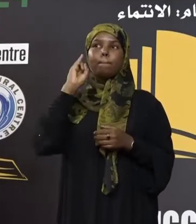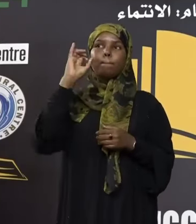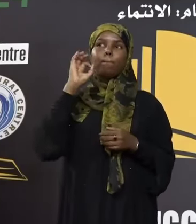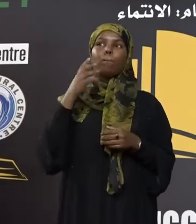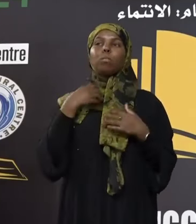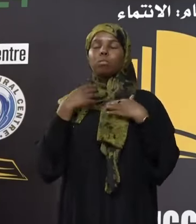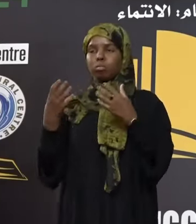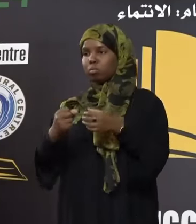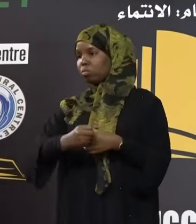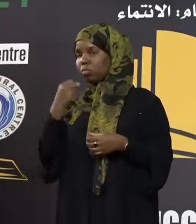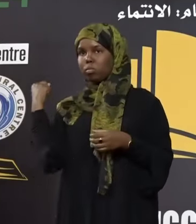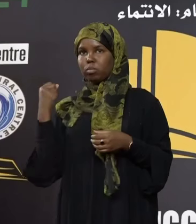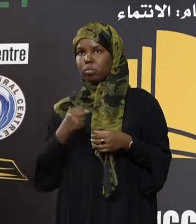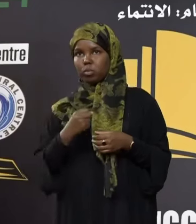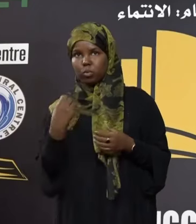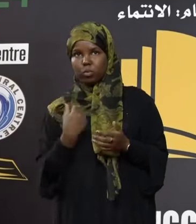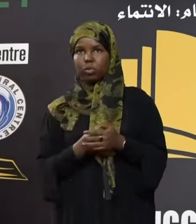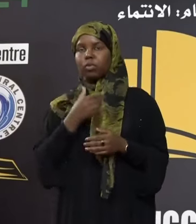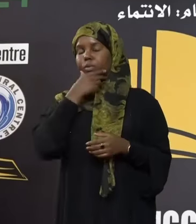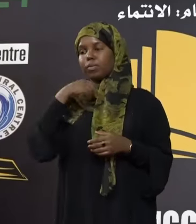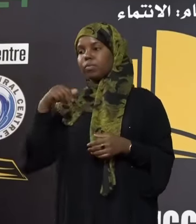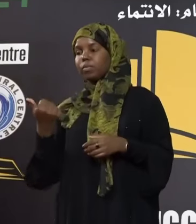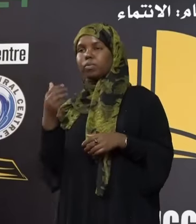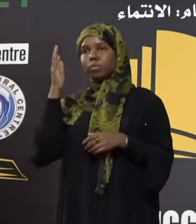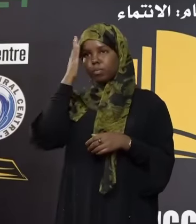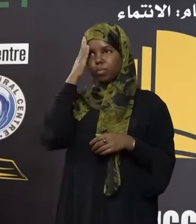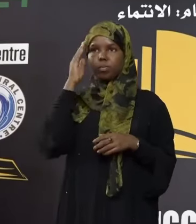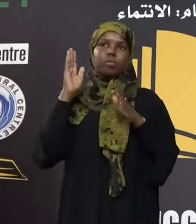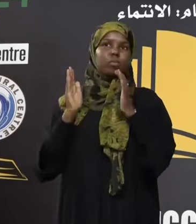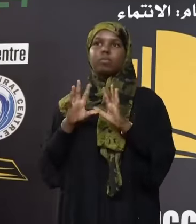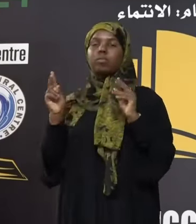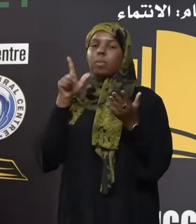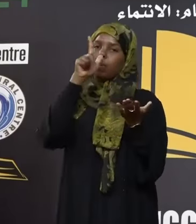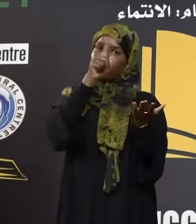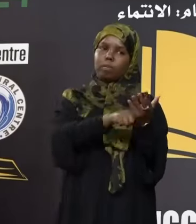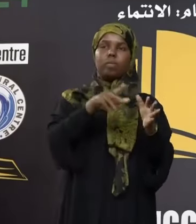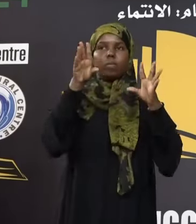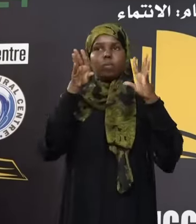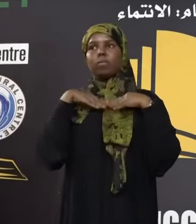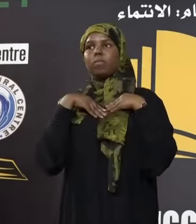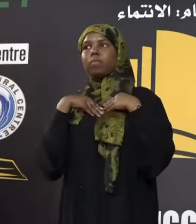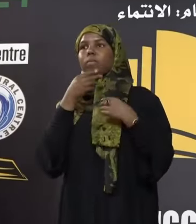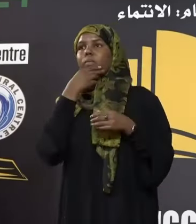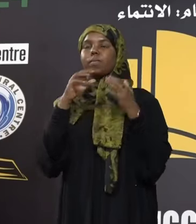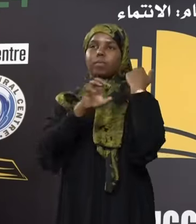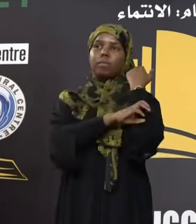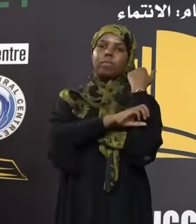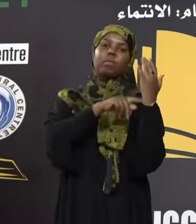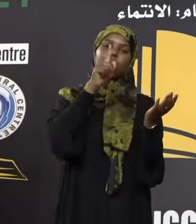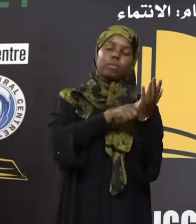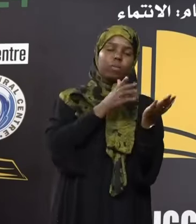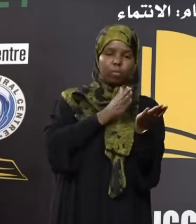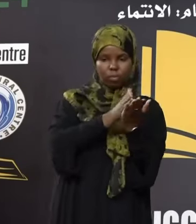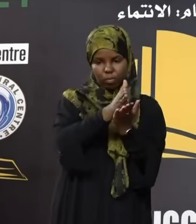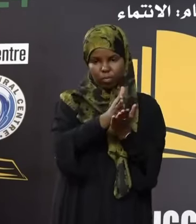annagu aanu helana erganina ugama yihiin inuu naaqoonsado xeerkan naaqoonsanaya ninkii qaranka xeerkiisa